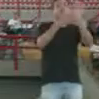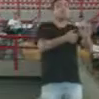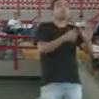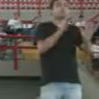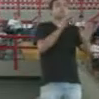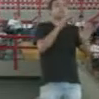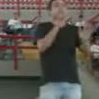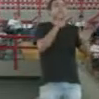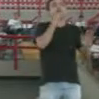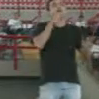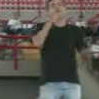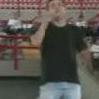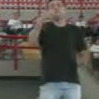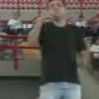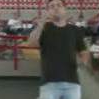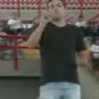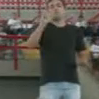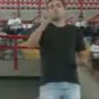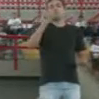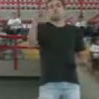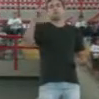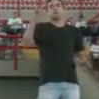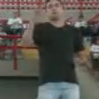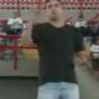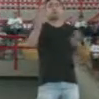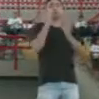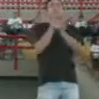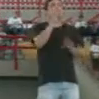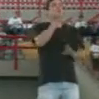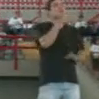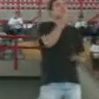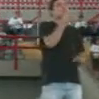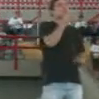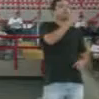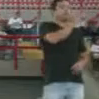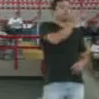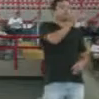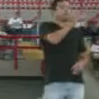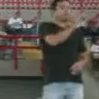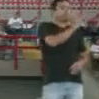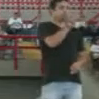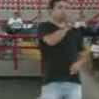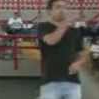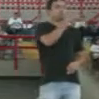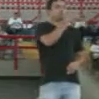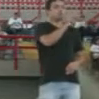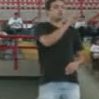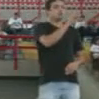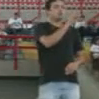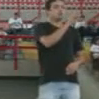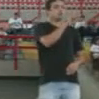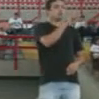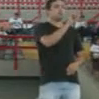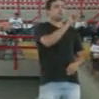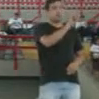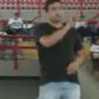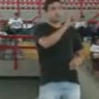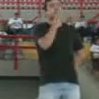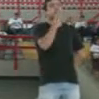Não é Pablo Picasso porque é um artista brasileiro, então é Cândido Portinari. Uma das questões do